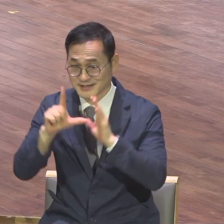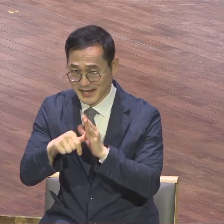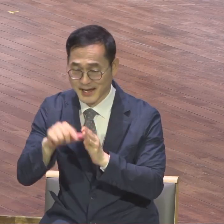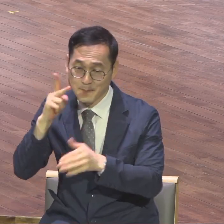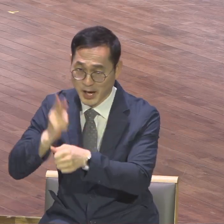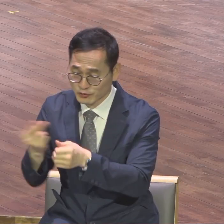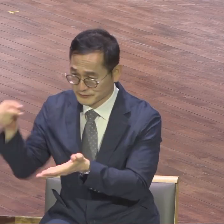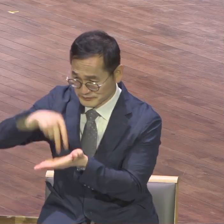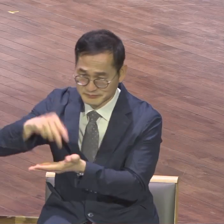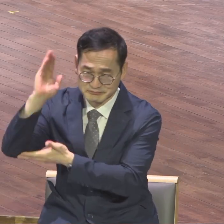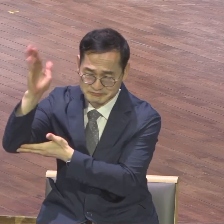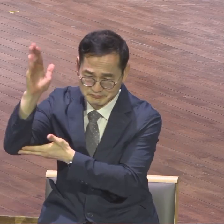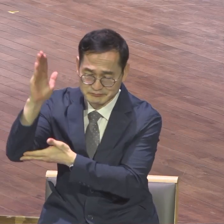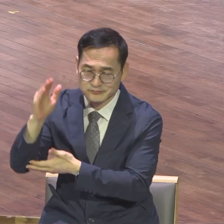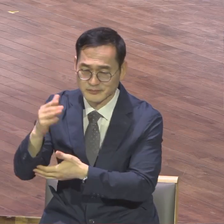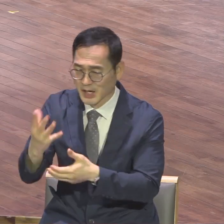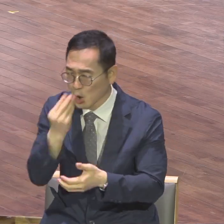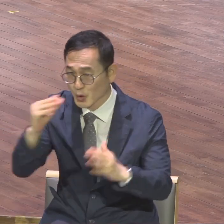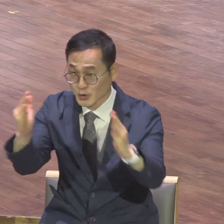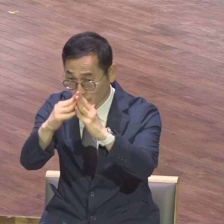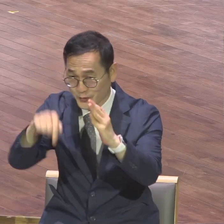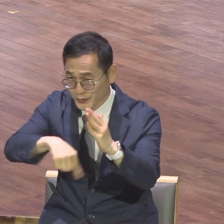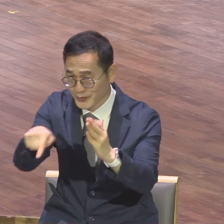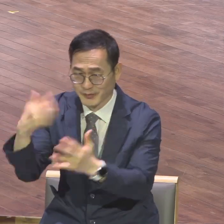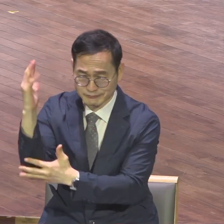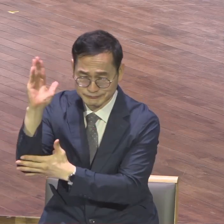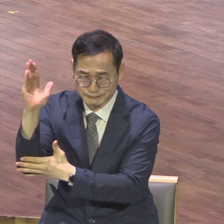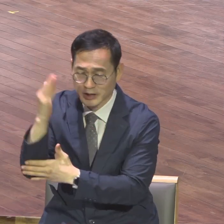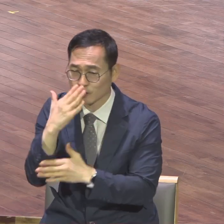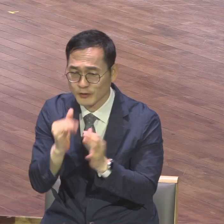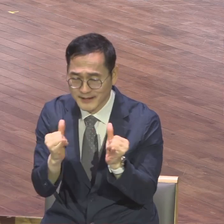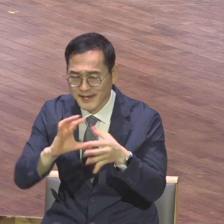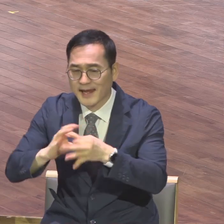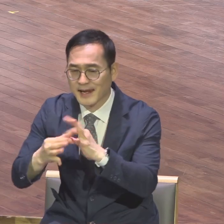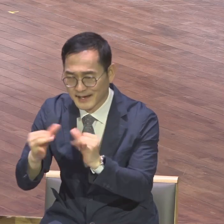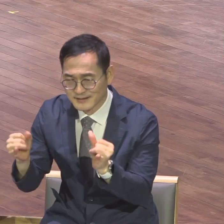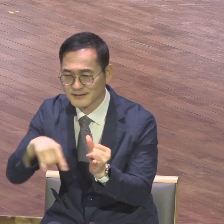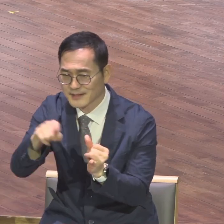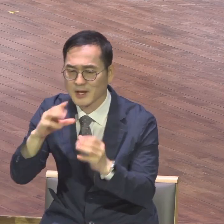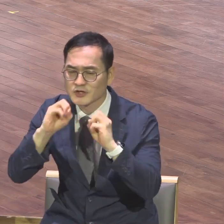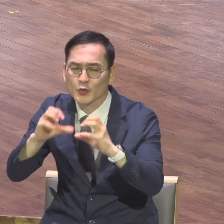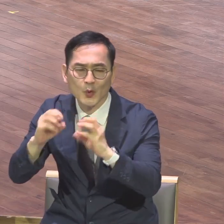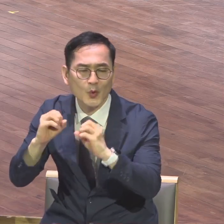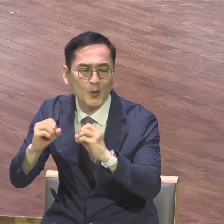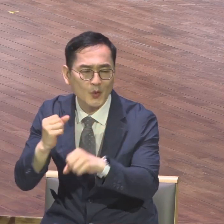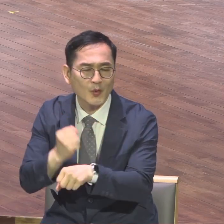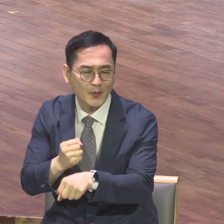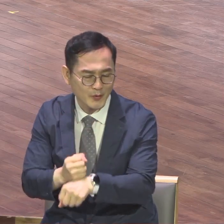강론하고 유대인이 유대인과 헬라인을 권면하니라. 아멘.